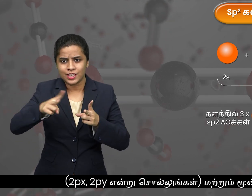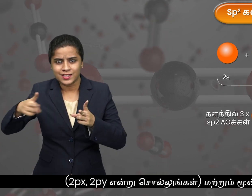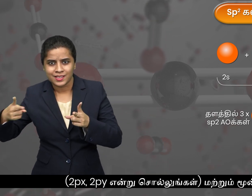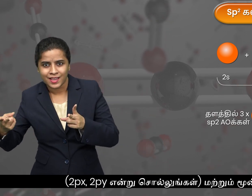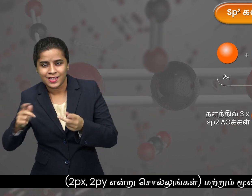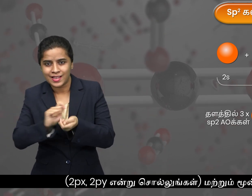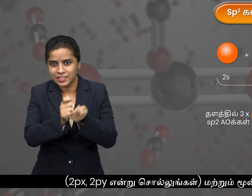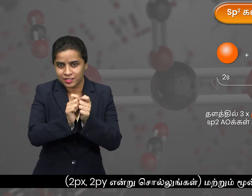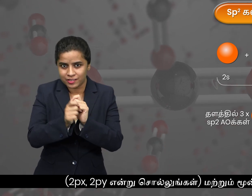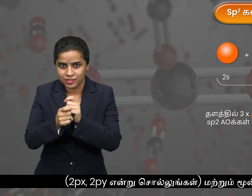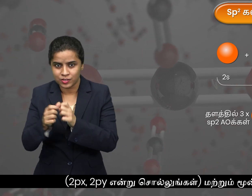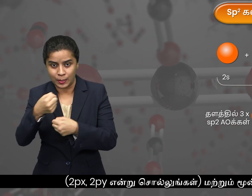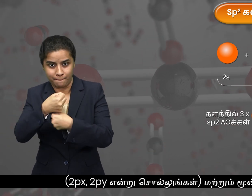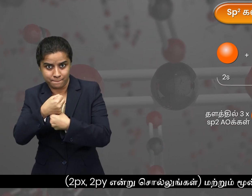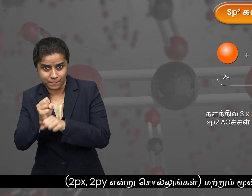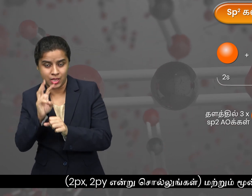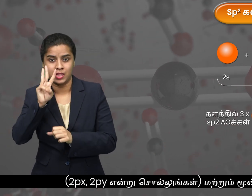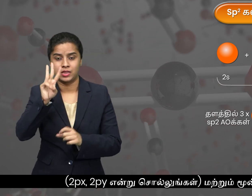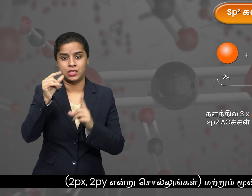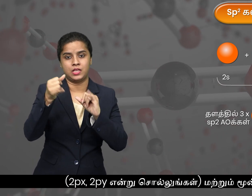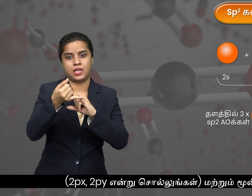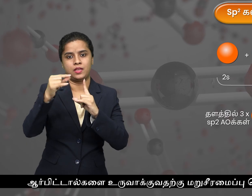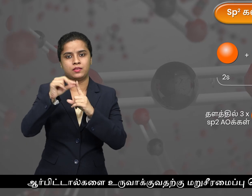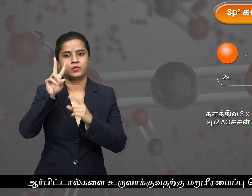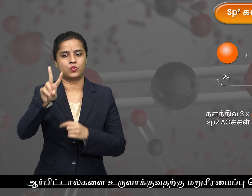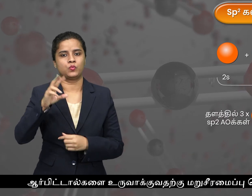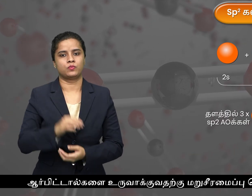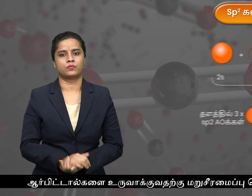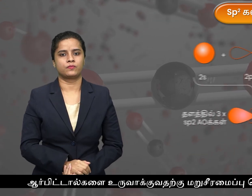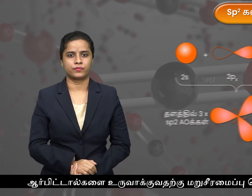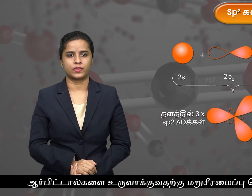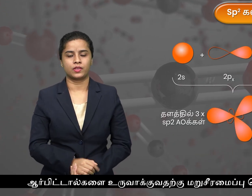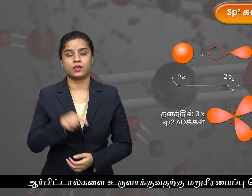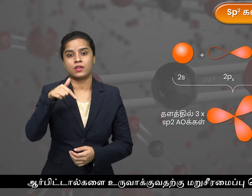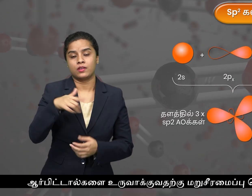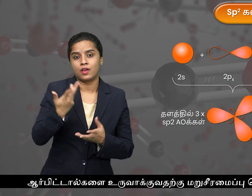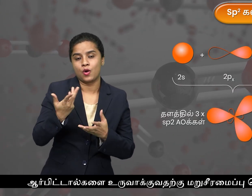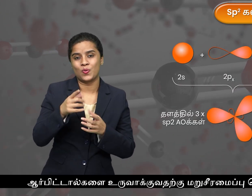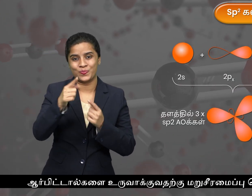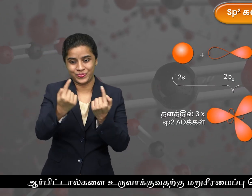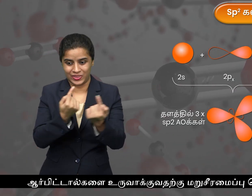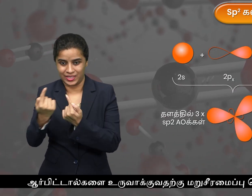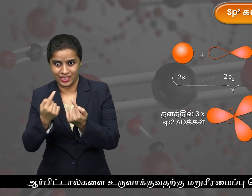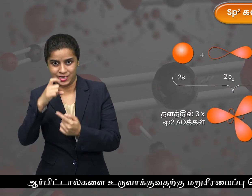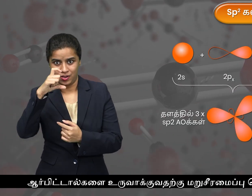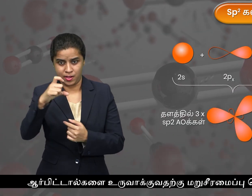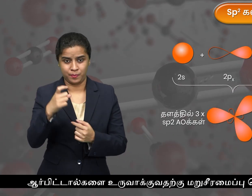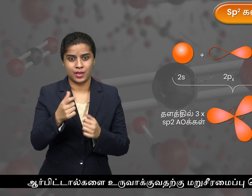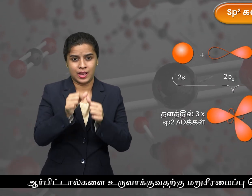என்று சொல்லுங்கள், மற்றும் 3 sp 2 ஆர்பிட்டால்களை உருவாக்குவதற்கு மறுசீரமைப்பு